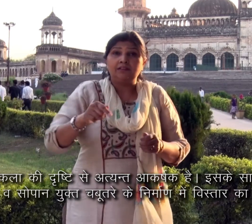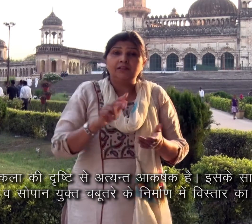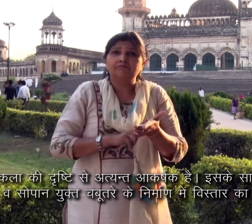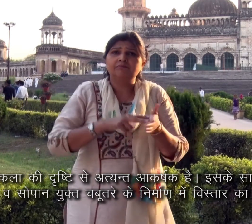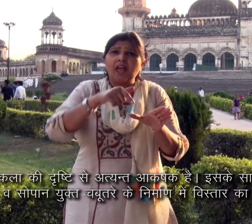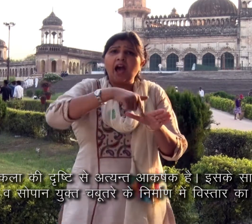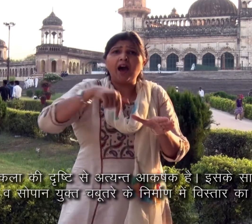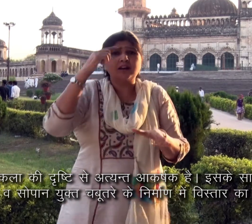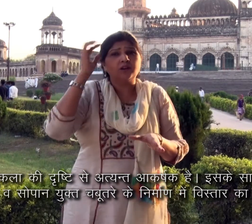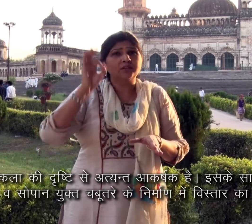अत्यंत आकर्षक है।